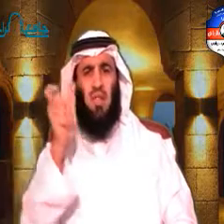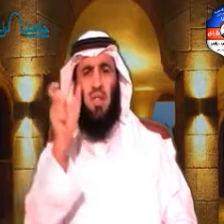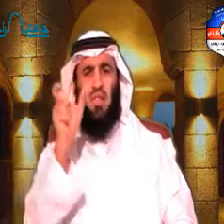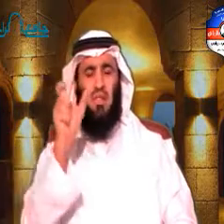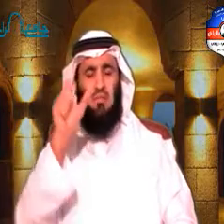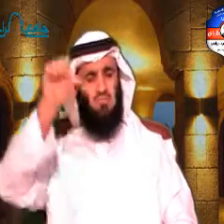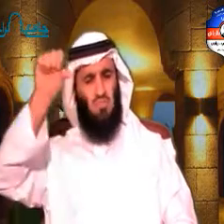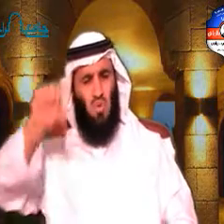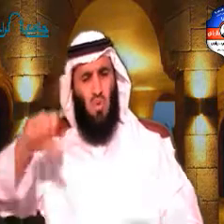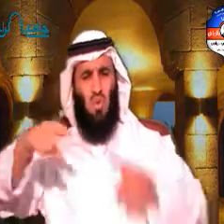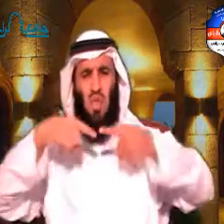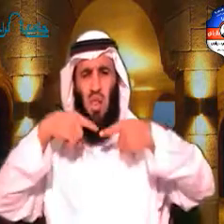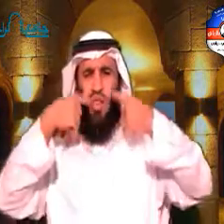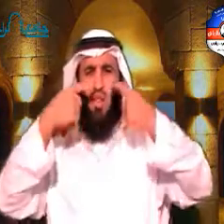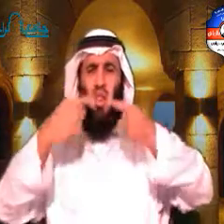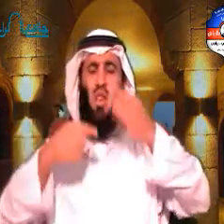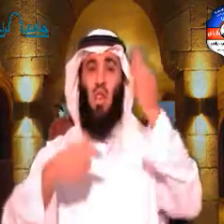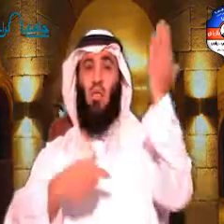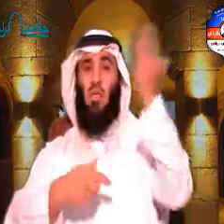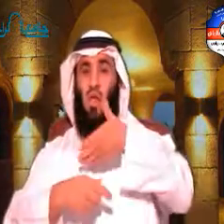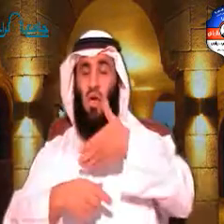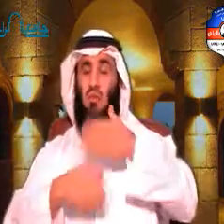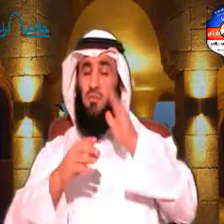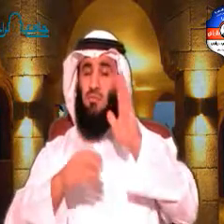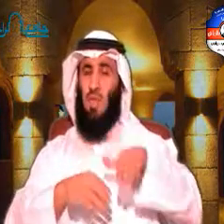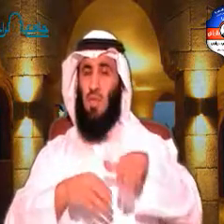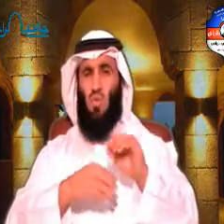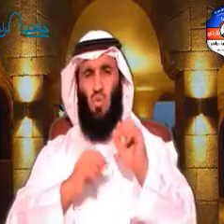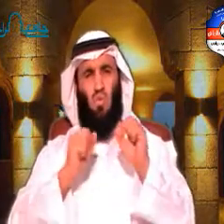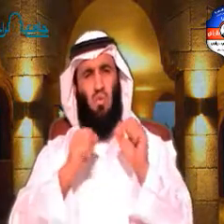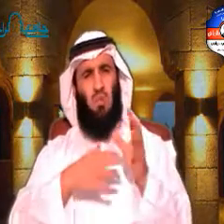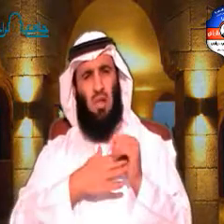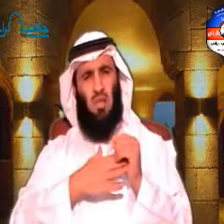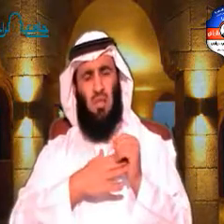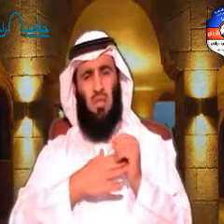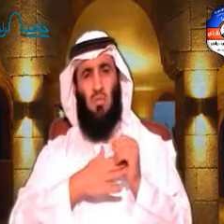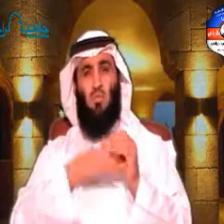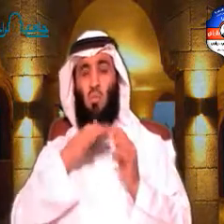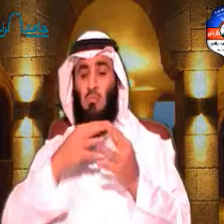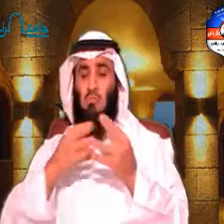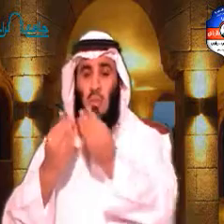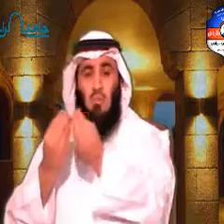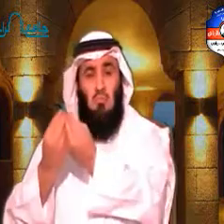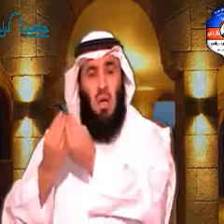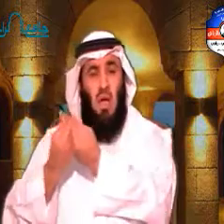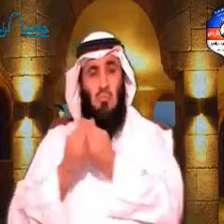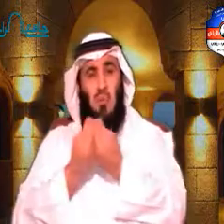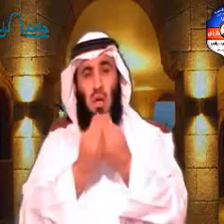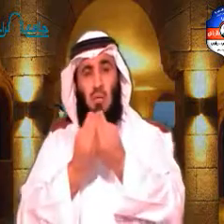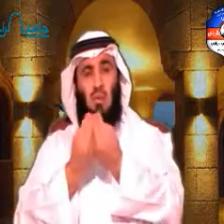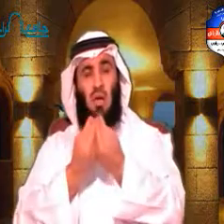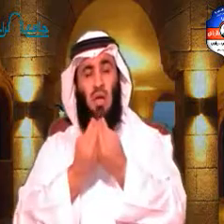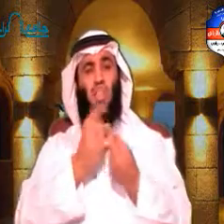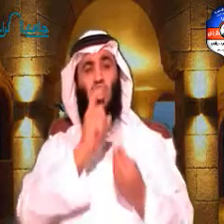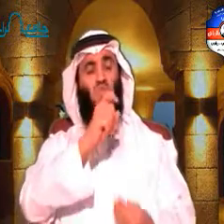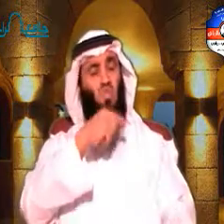اللاعنين لهم السابين لهم مدى الدهر عليهم من الله ما يستحقون. ثم تتابعت